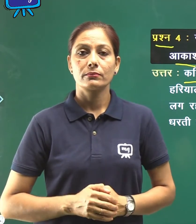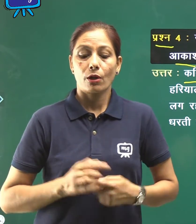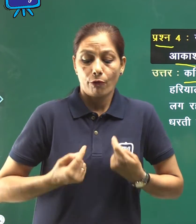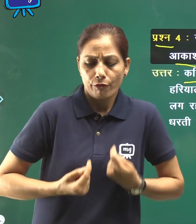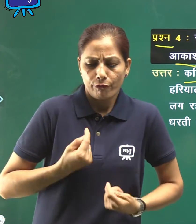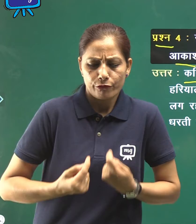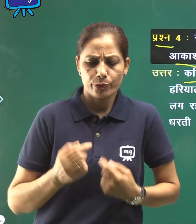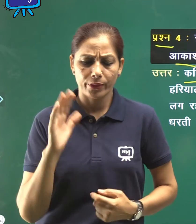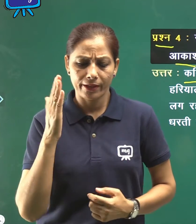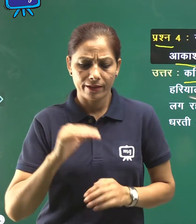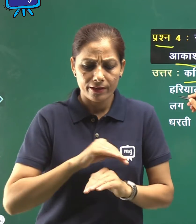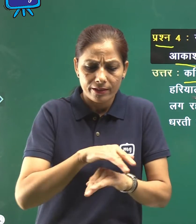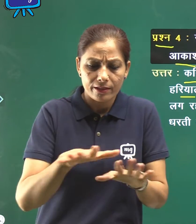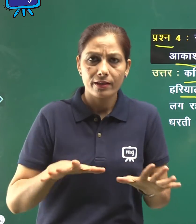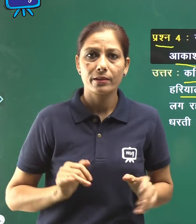फसलों की हरियाली पर